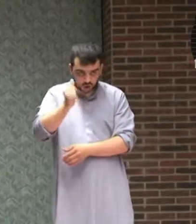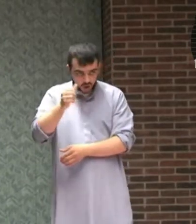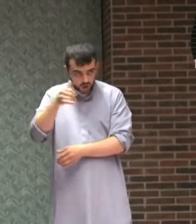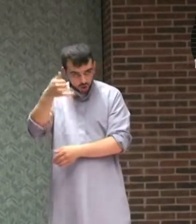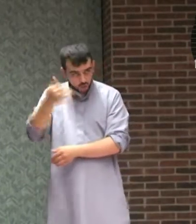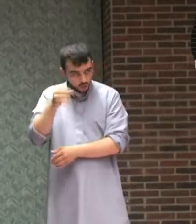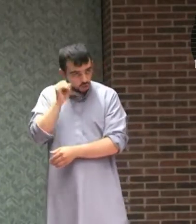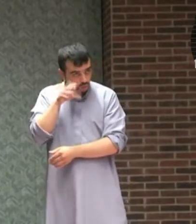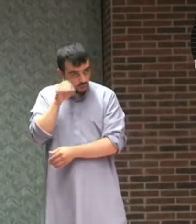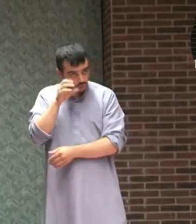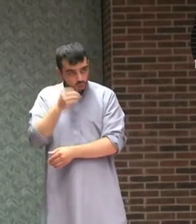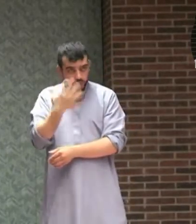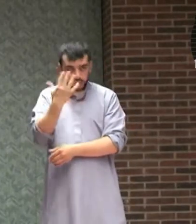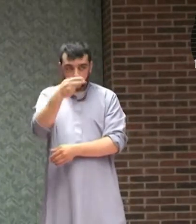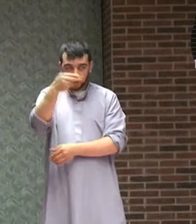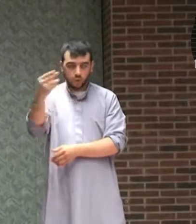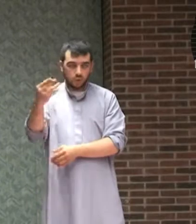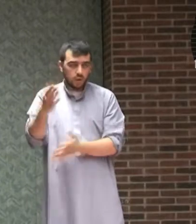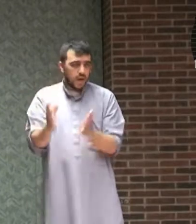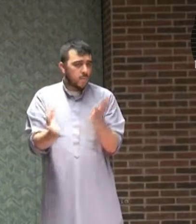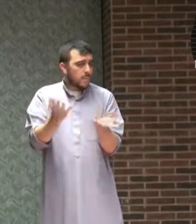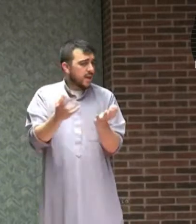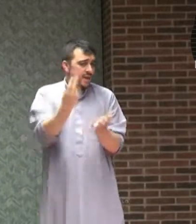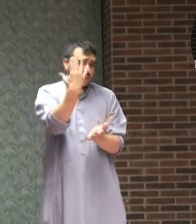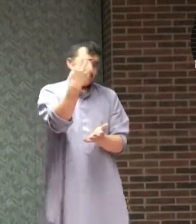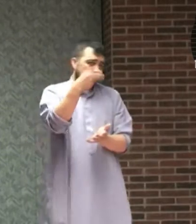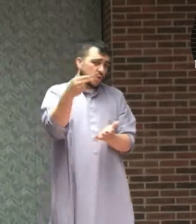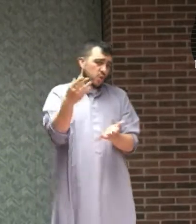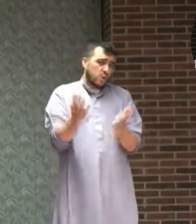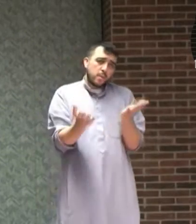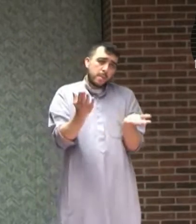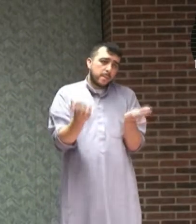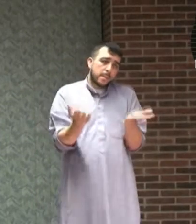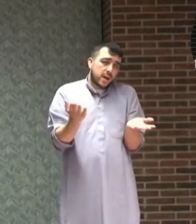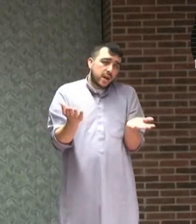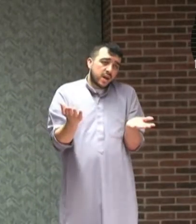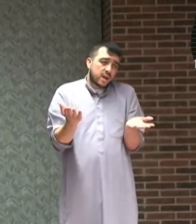réalité, 5 euros, c'est une estimation. La réalité, c'est que chaque personne